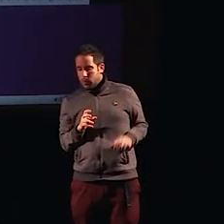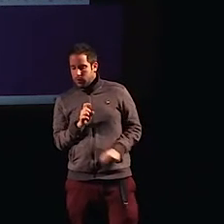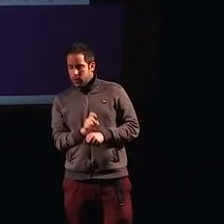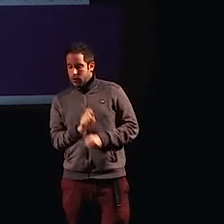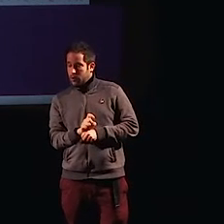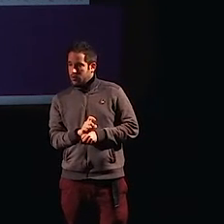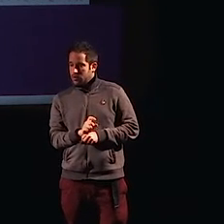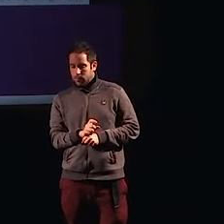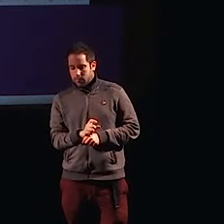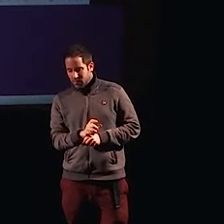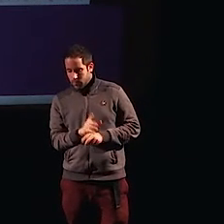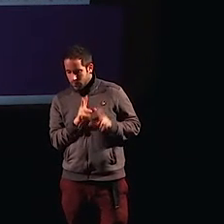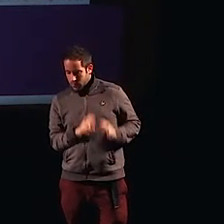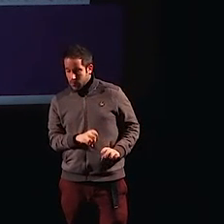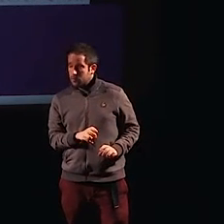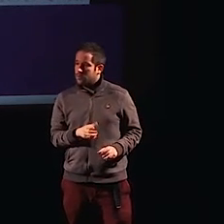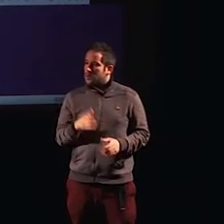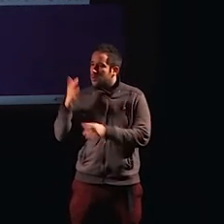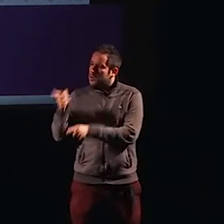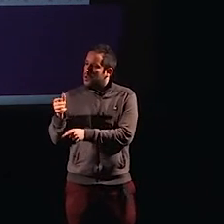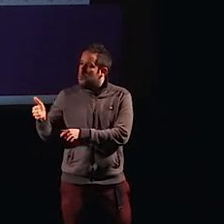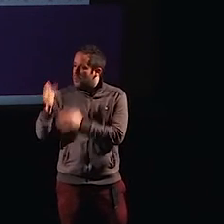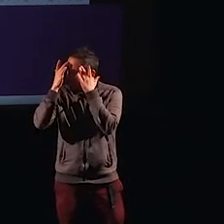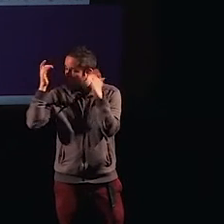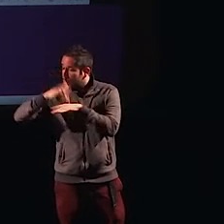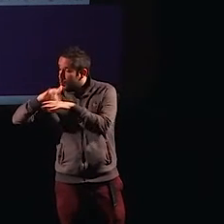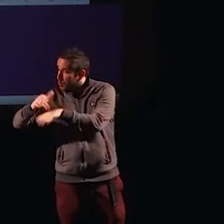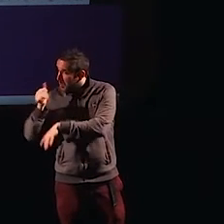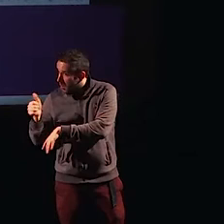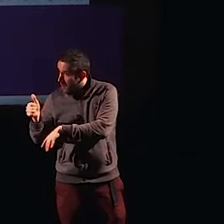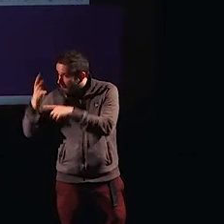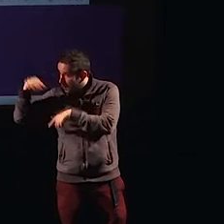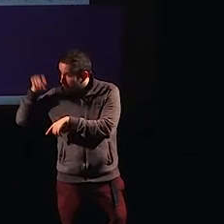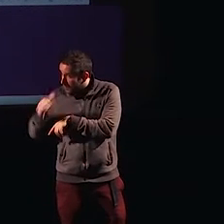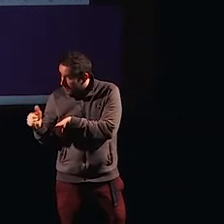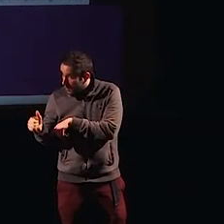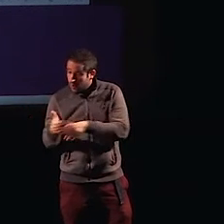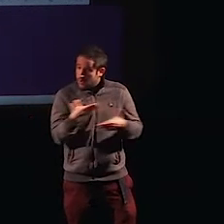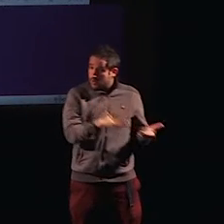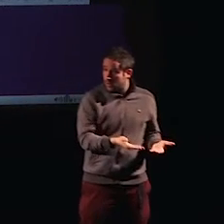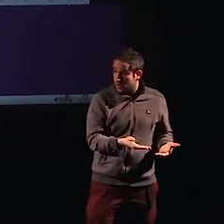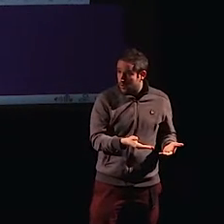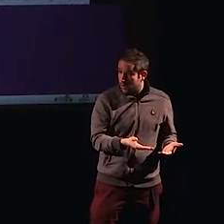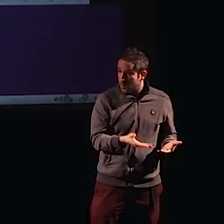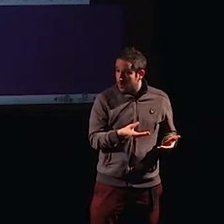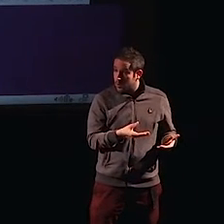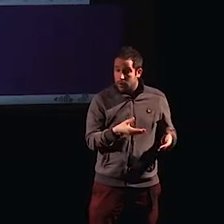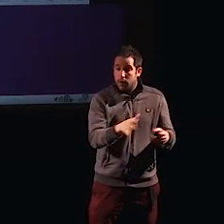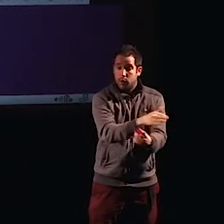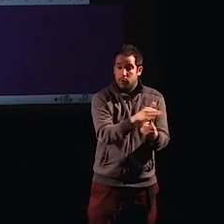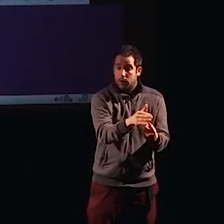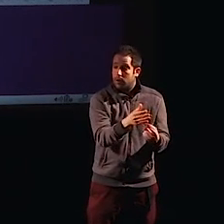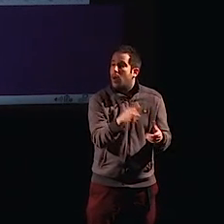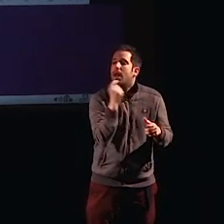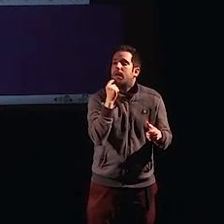étude, sur un aller-retour entre son expérience personnelle, son expérience de philosophe, et ce qu'il peut apporter à ses élèves en